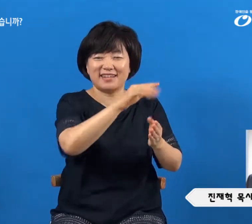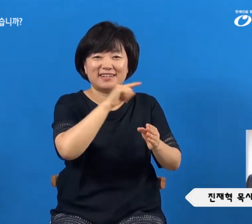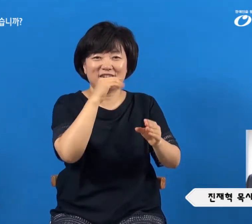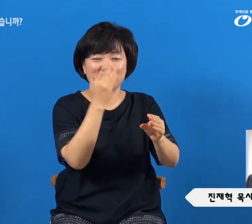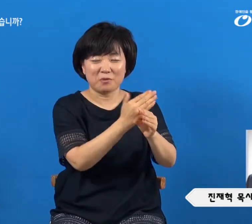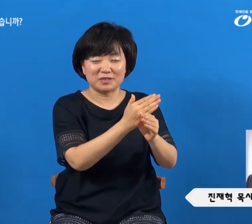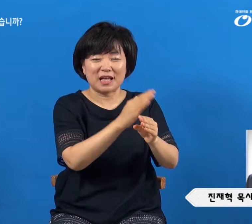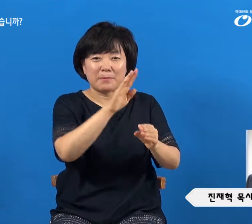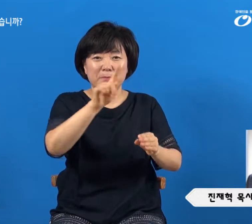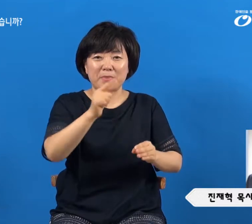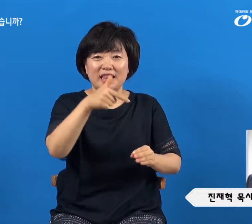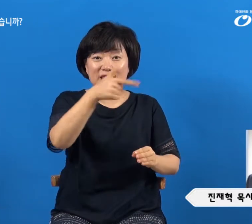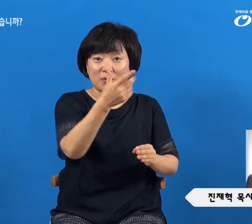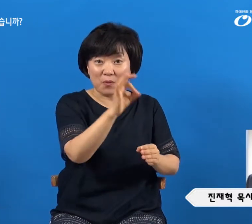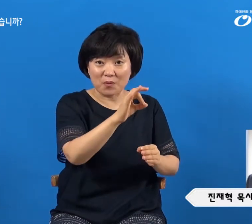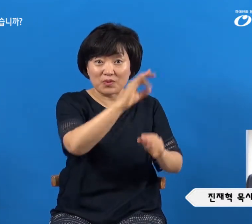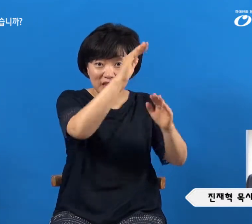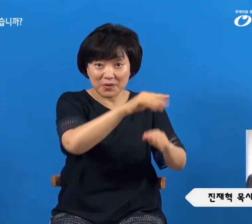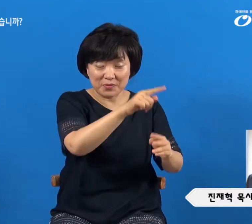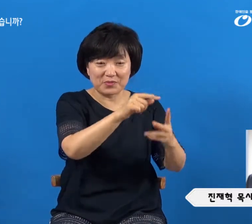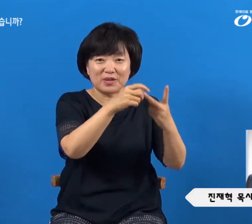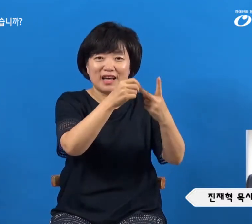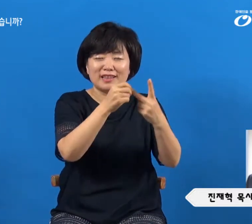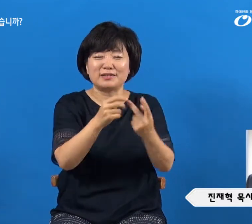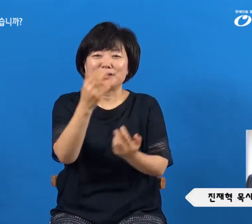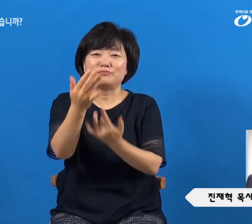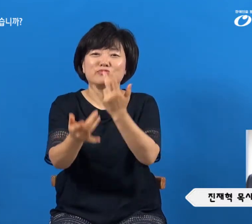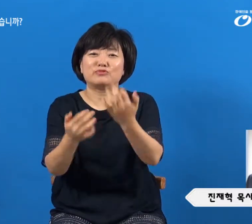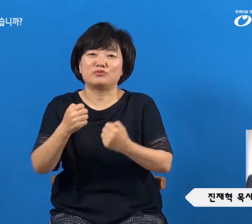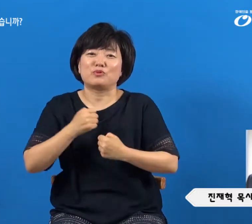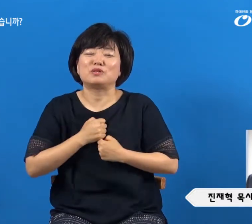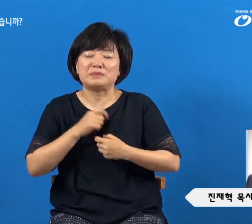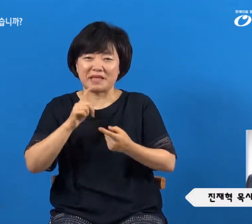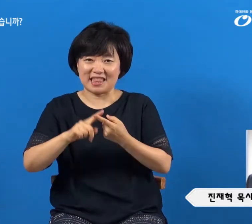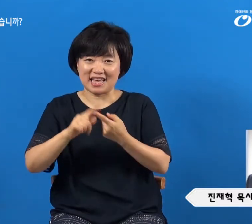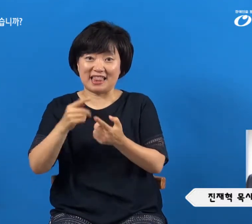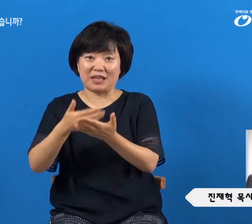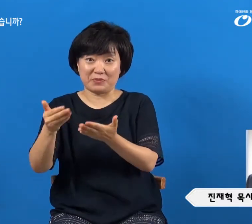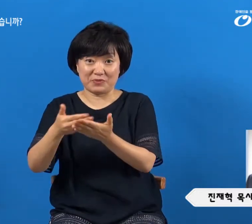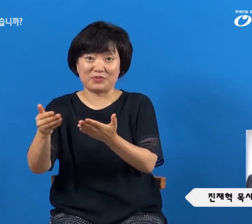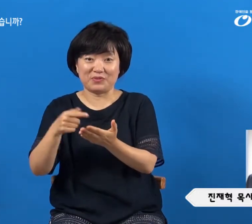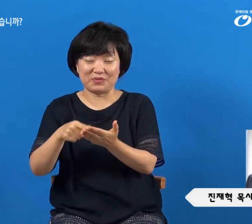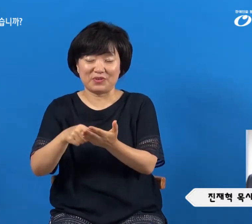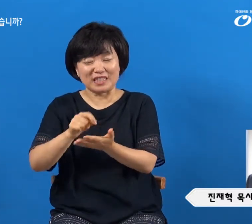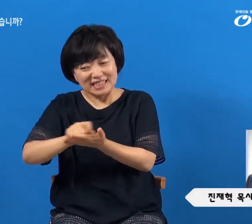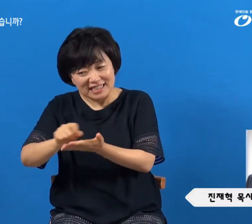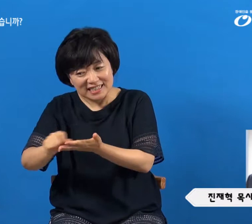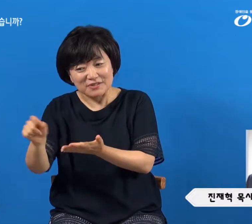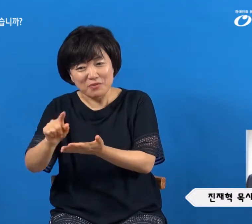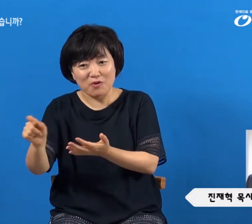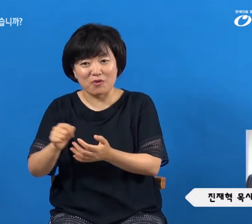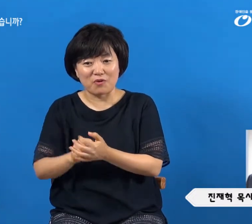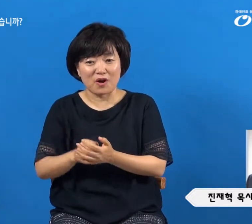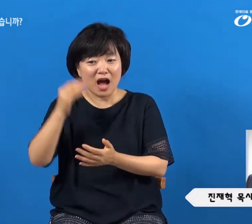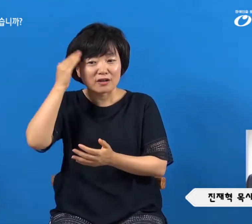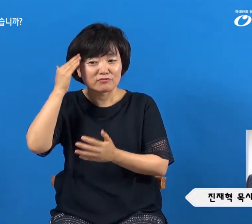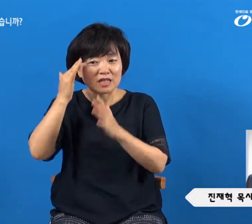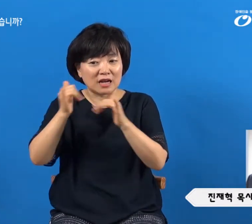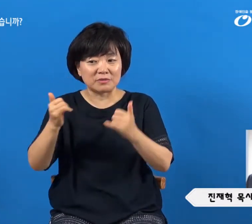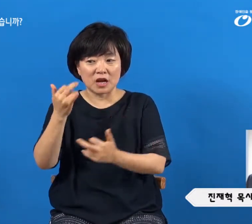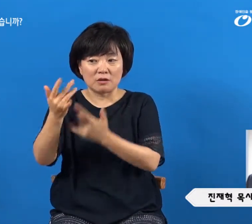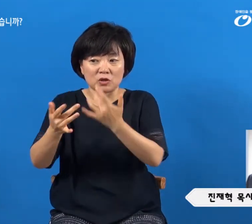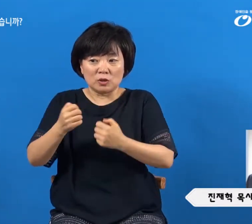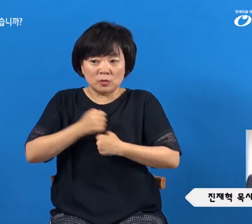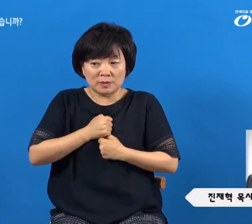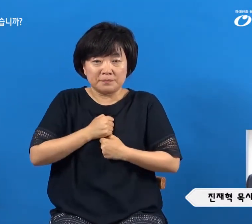공산당에 관한 것. 두 번째는 불조심에 관한 겁니다. 그래서 우리 한국 사람들이 다